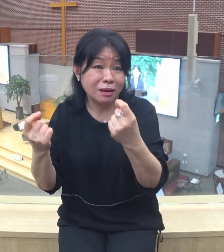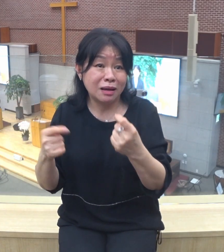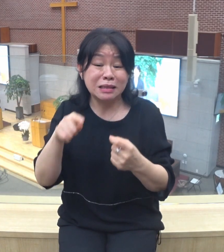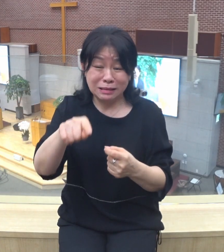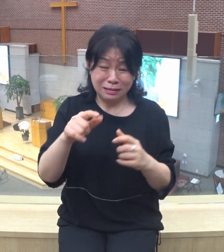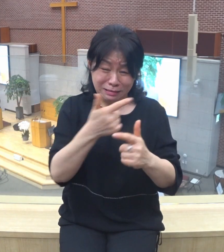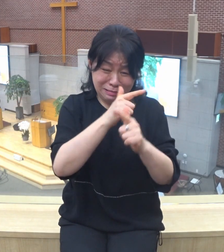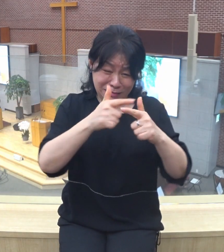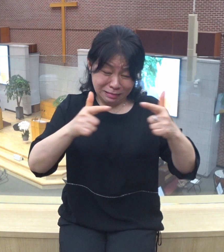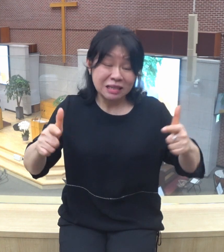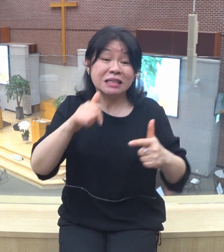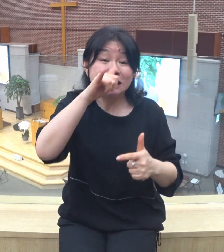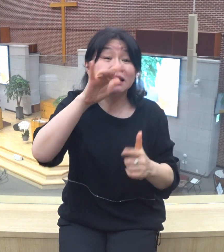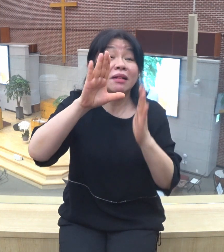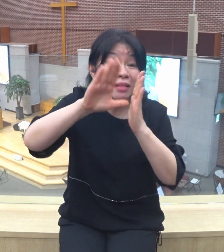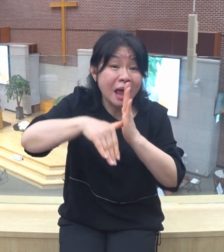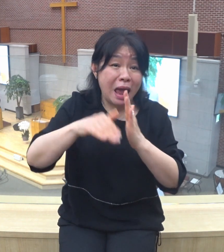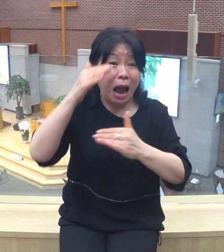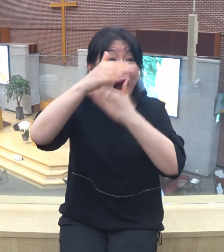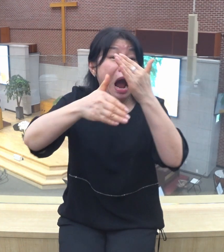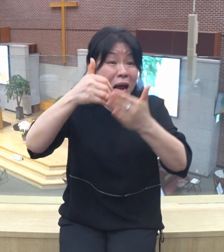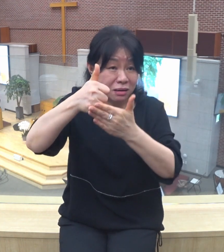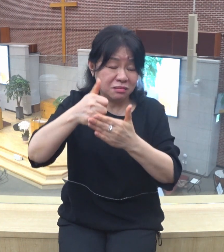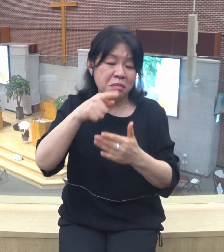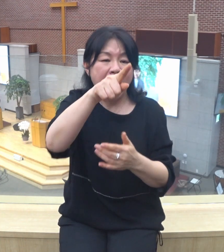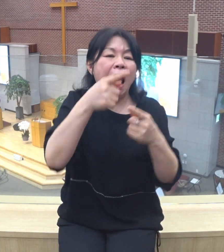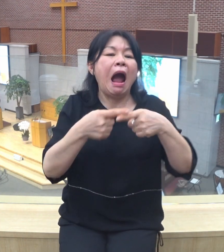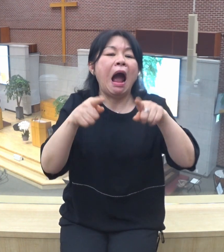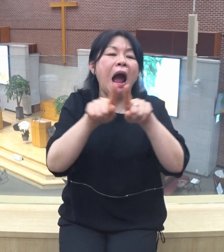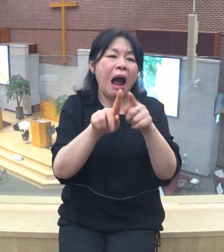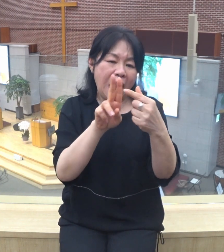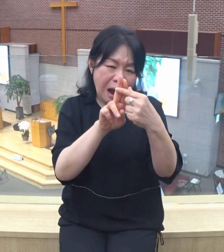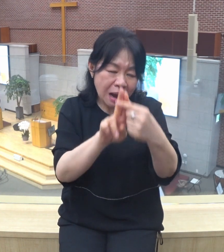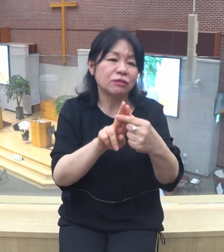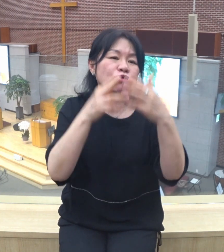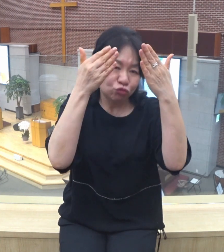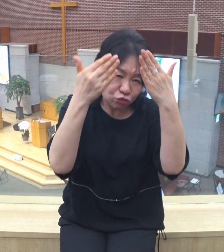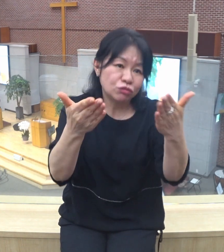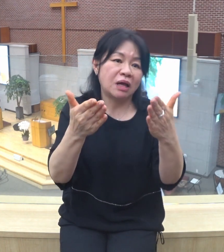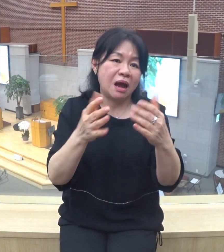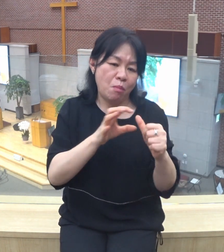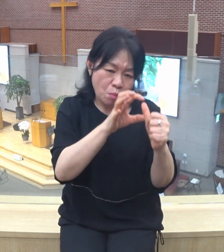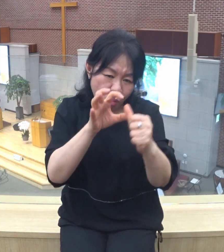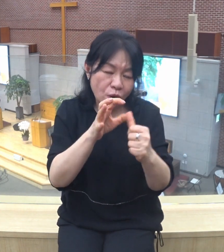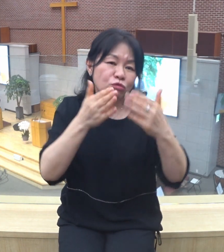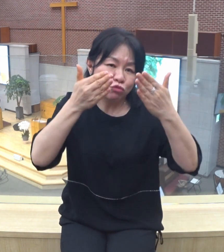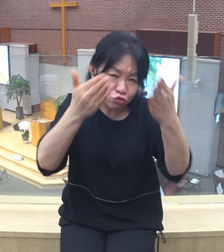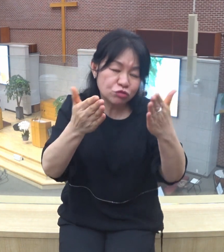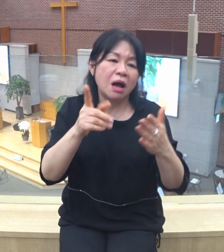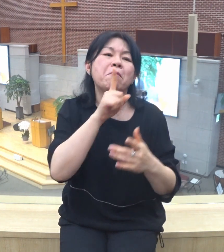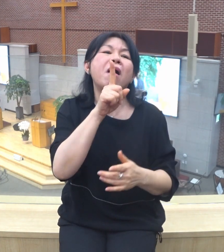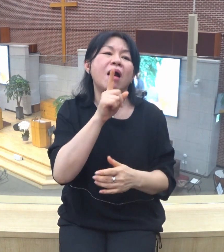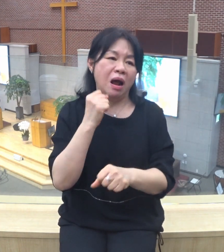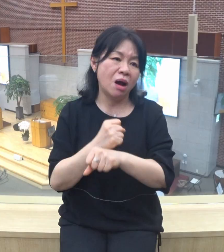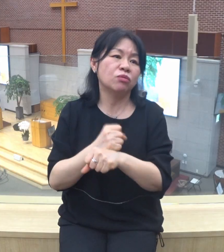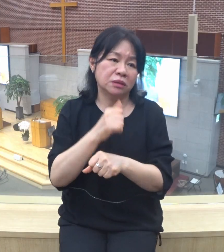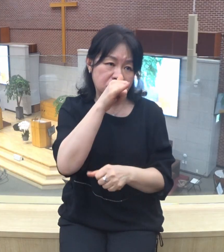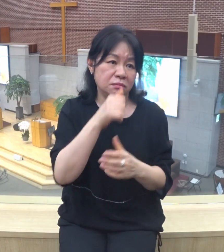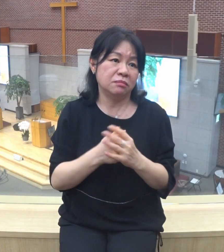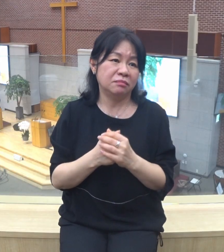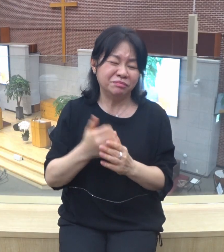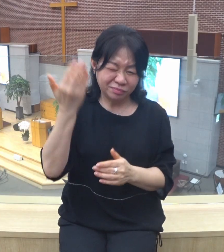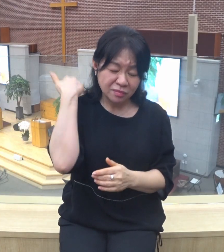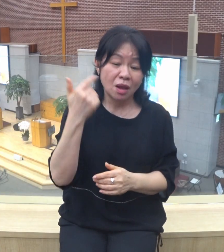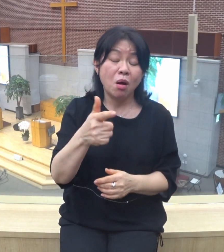약속하고 계십니다. 제가 인생에서 가장 힘든 시기가 있었습니다. 정말 앞뒤가 꼭 막힌 그런